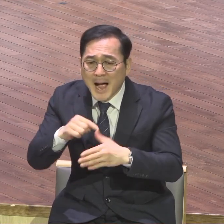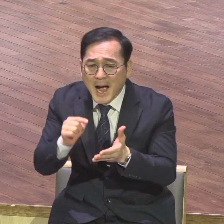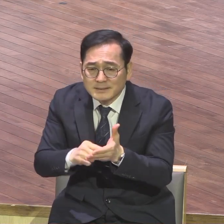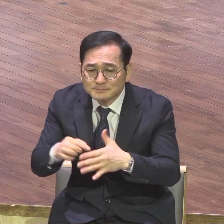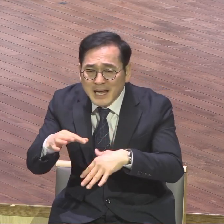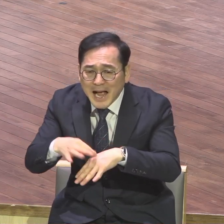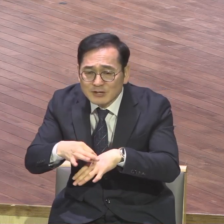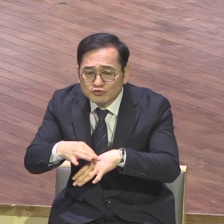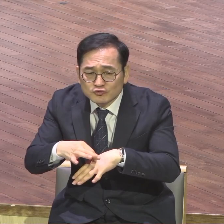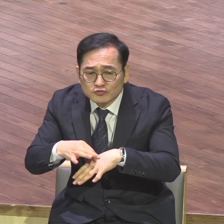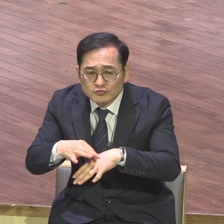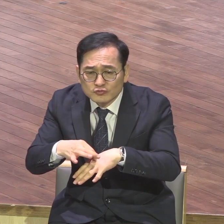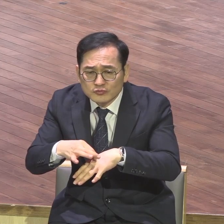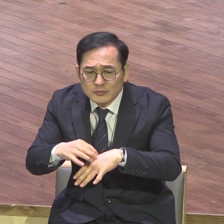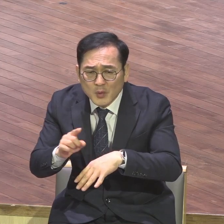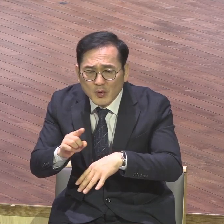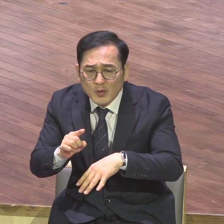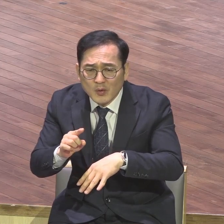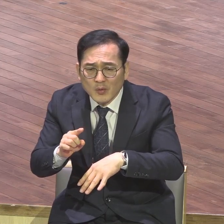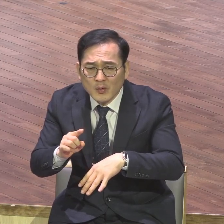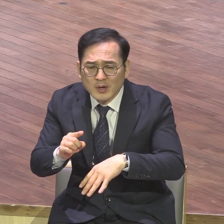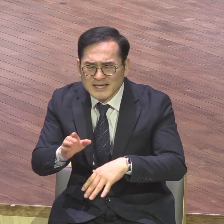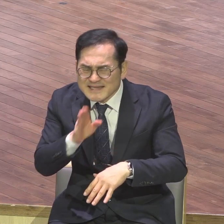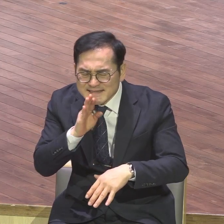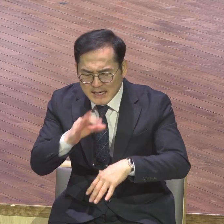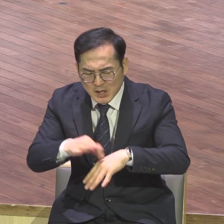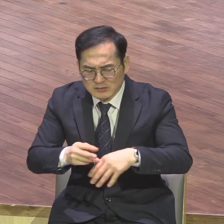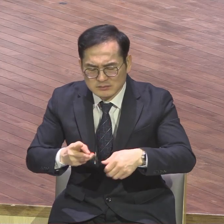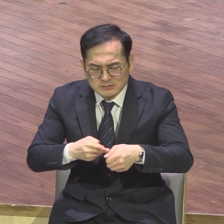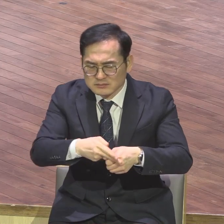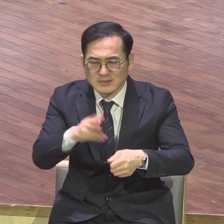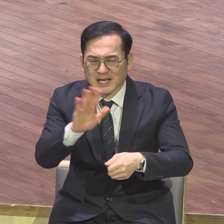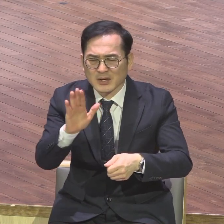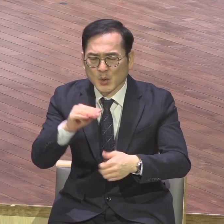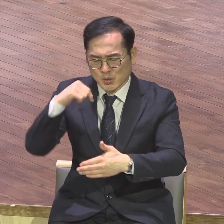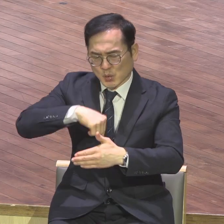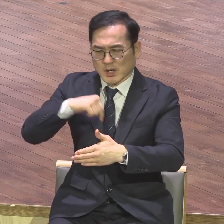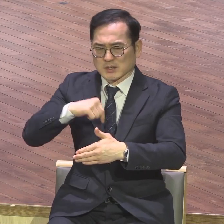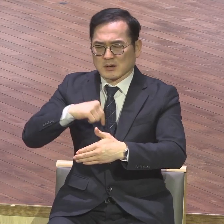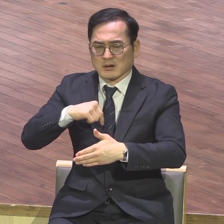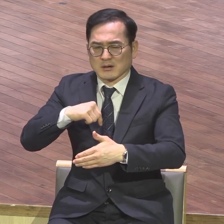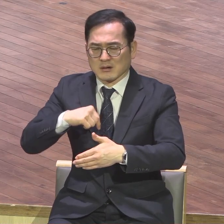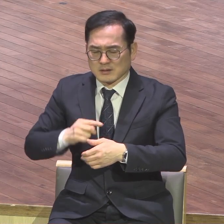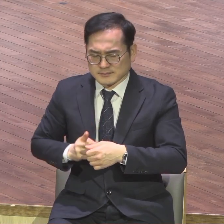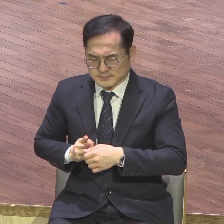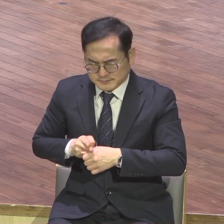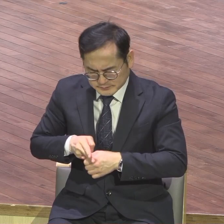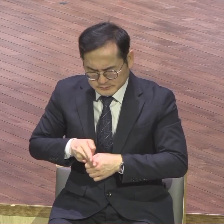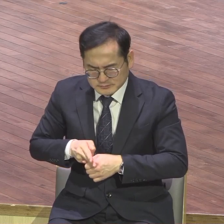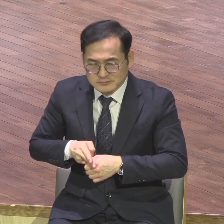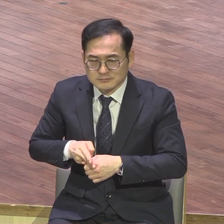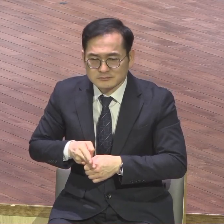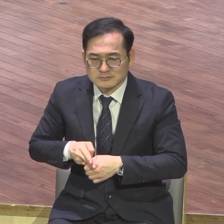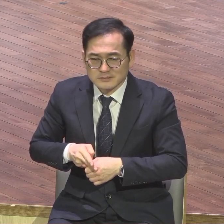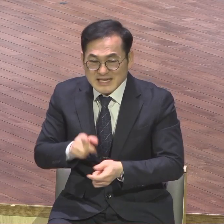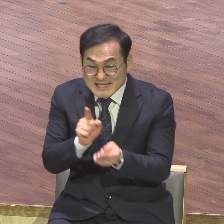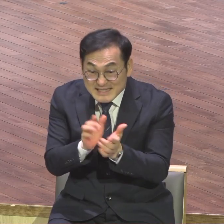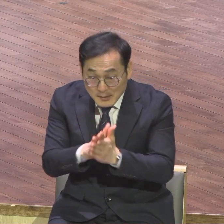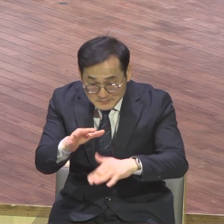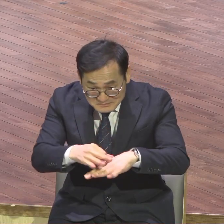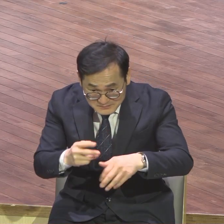가죽. 마음으로 할례를 받으라 이 말이죠. 살점을 떼어내는 것이 중요한 것이